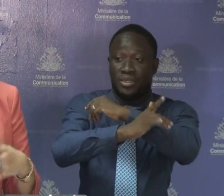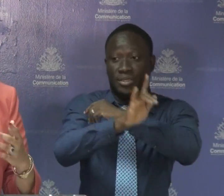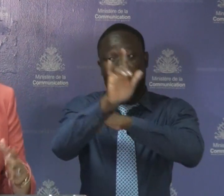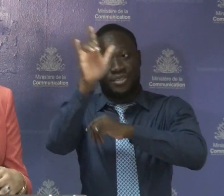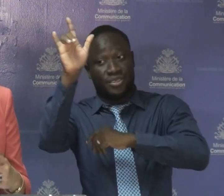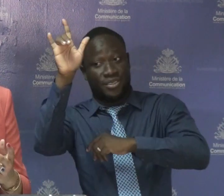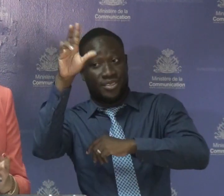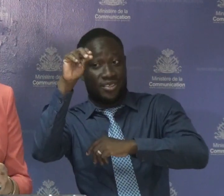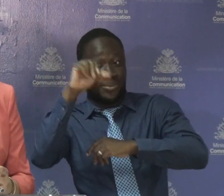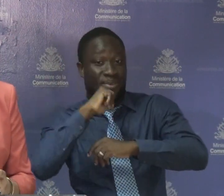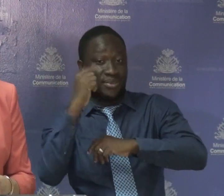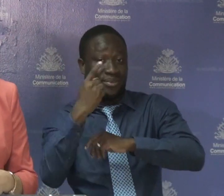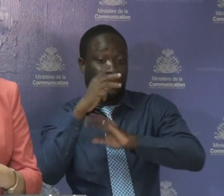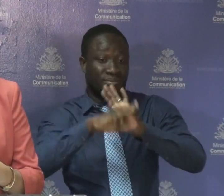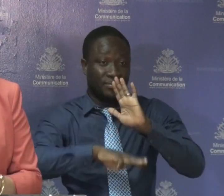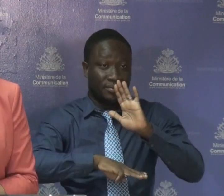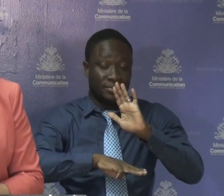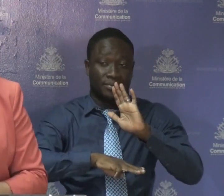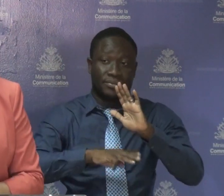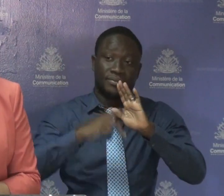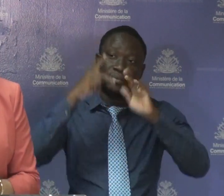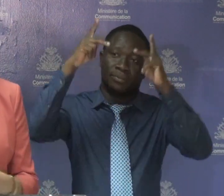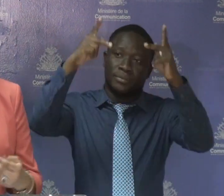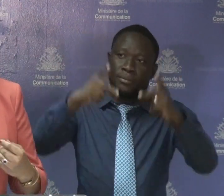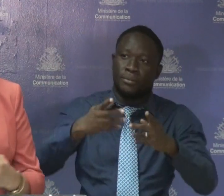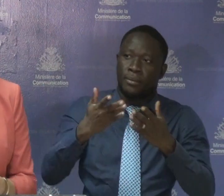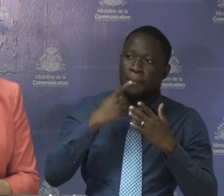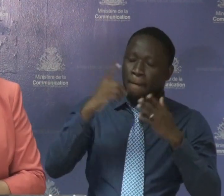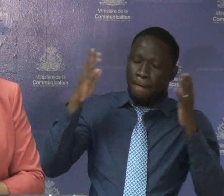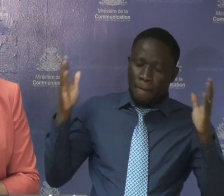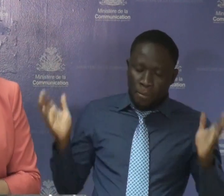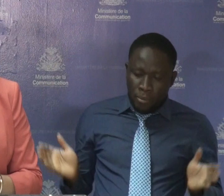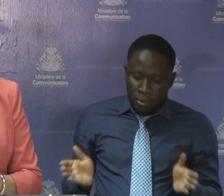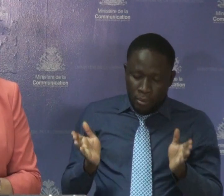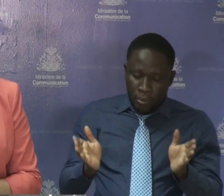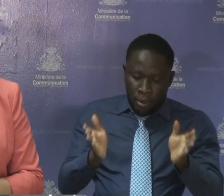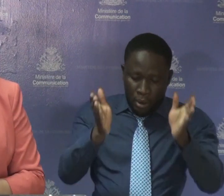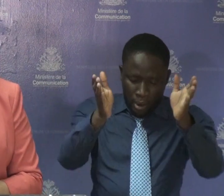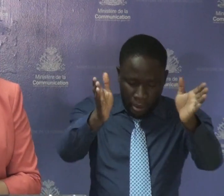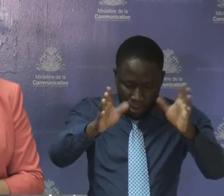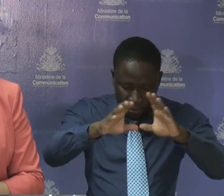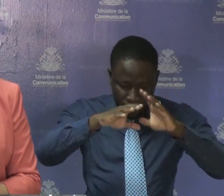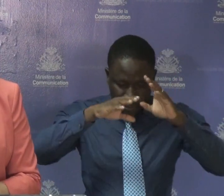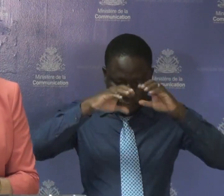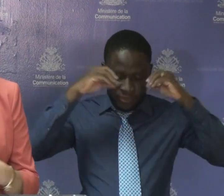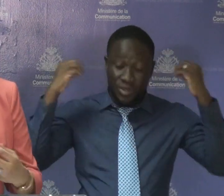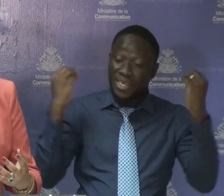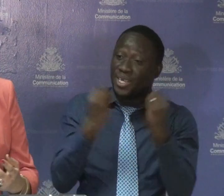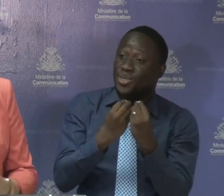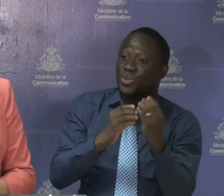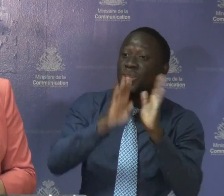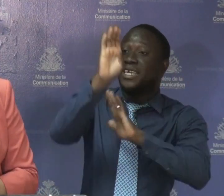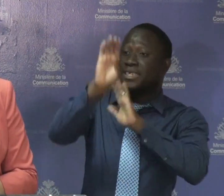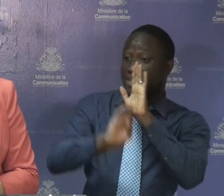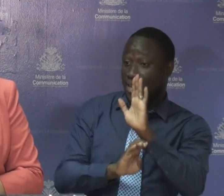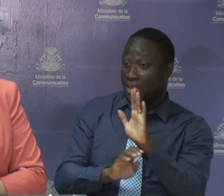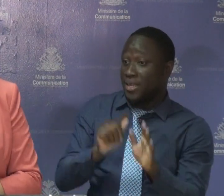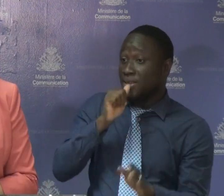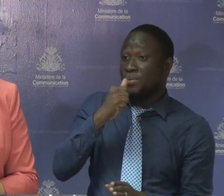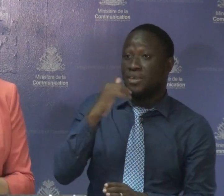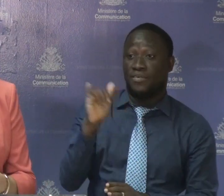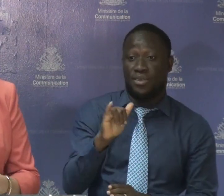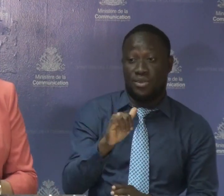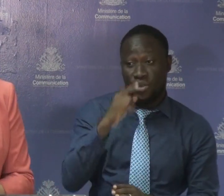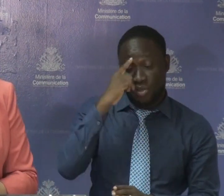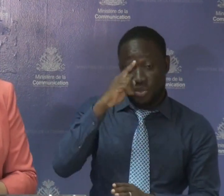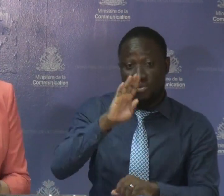ça veut dire participation dans le forum et tout le bagage. Promotion, vous voulez dire tout pour être capable d'encourager surtout les organismes d'État et privés aussi, pour